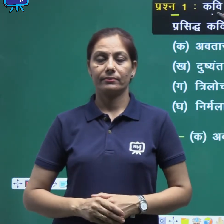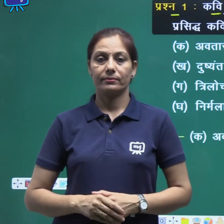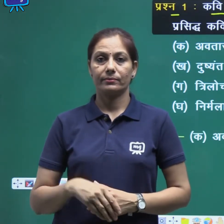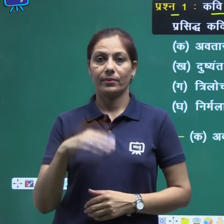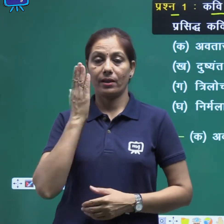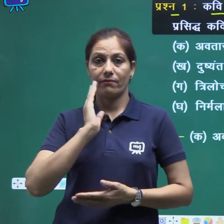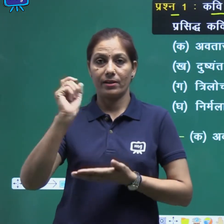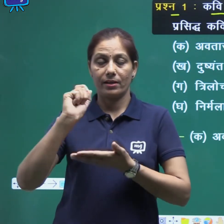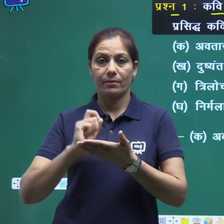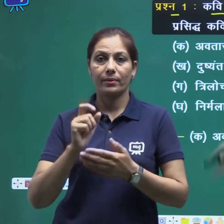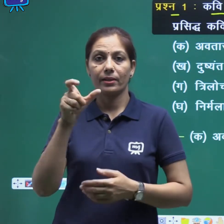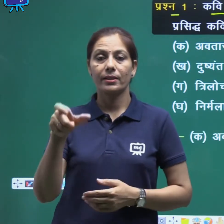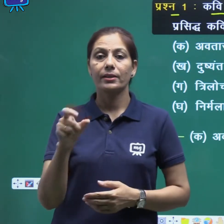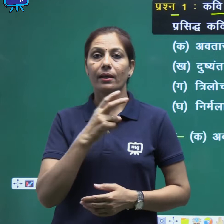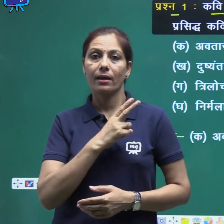कवि पाश के नाम से